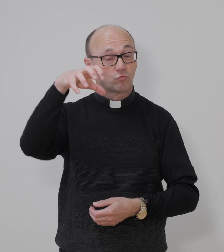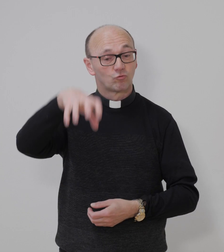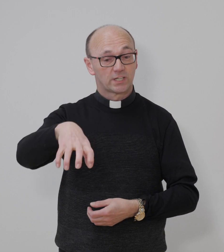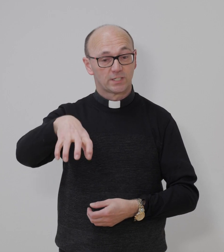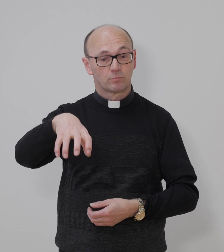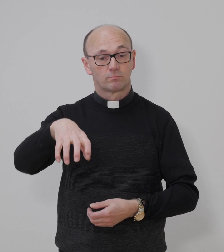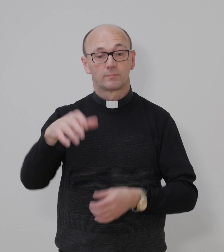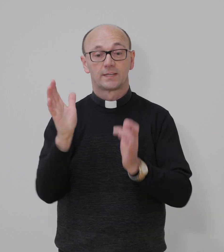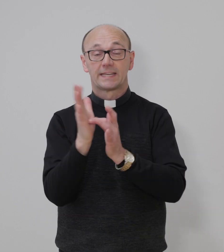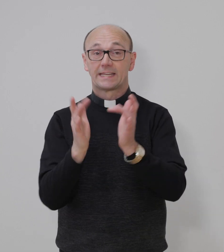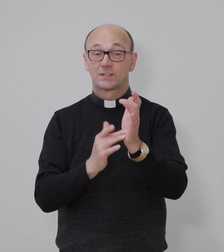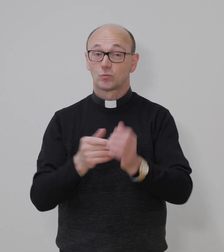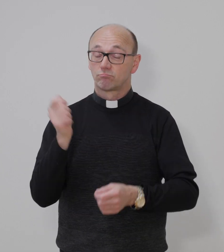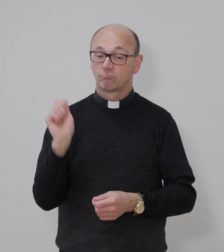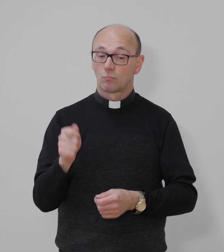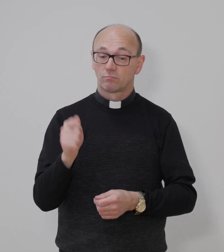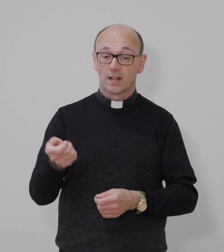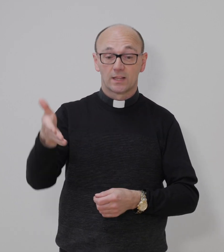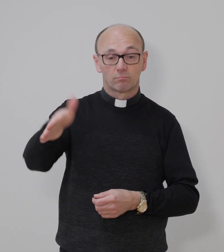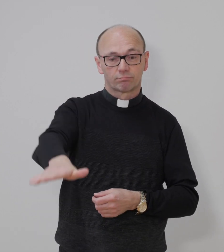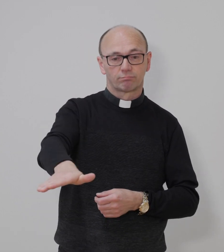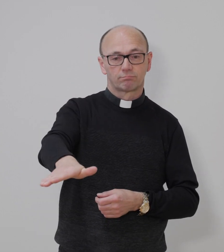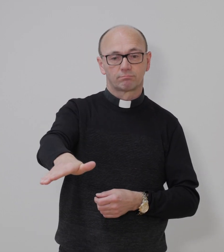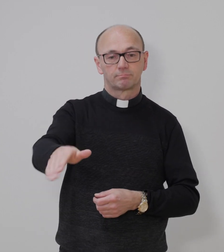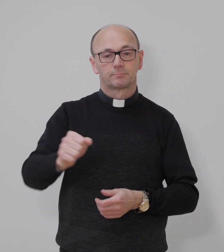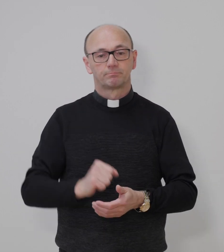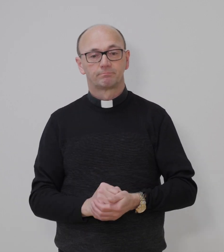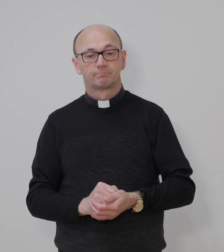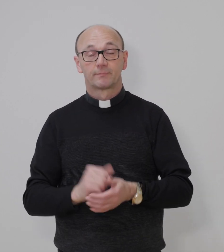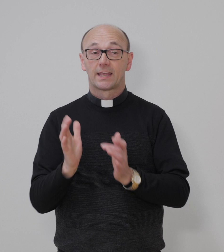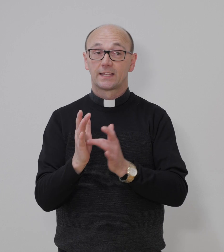Erste Station: Jesus wird zum Tode verurteilt.